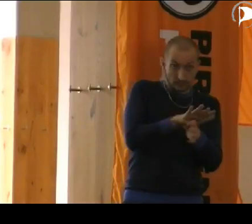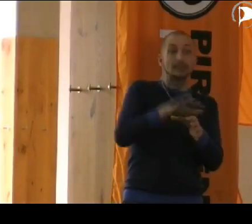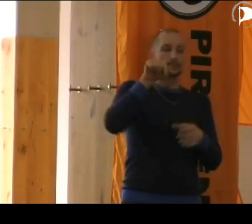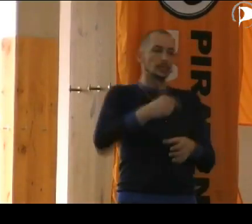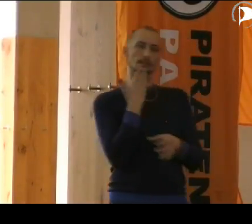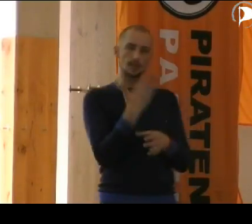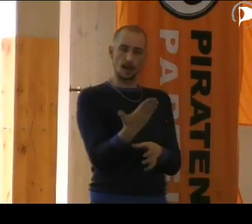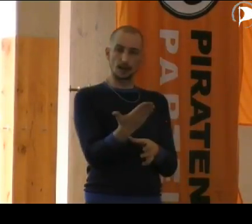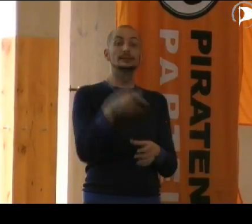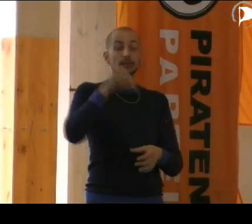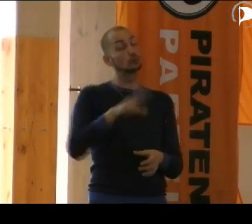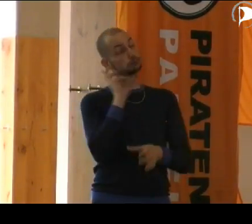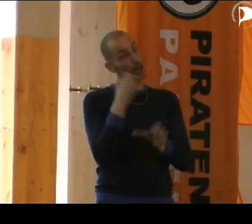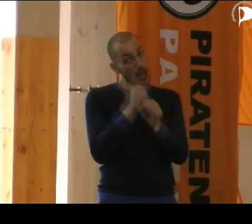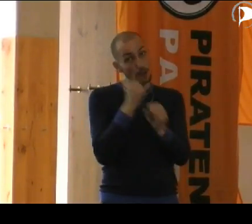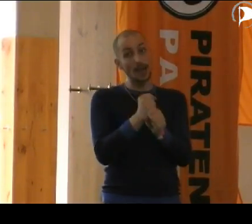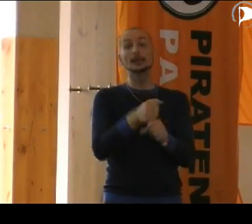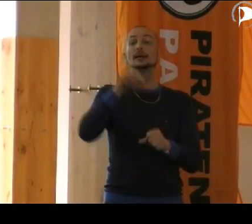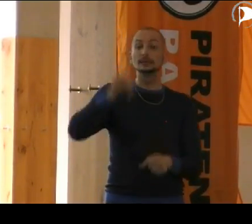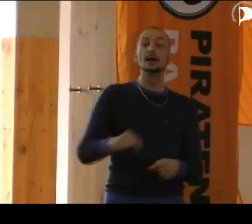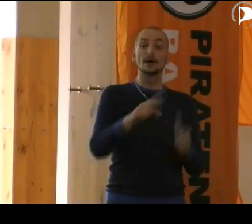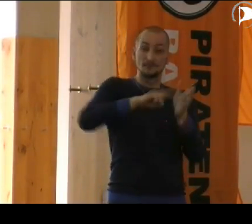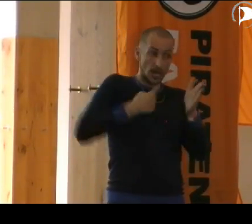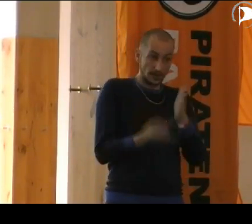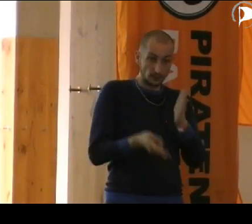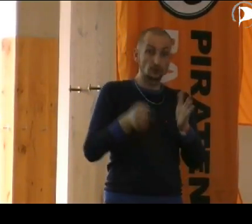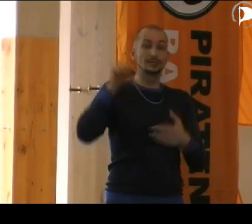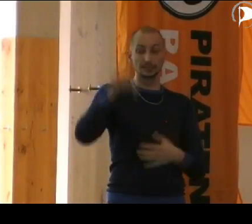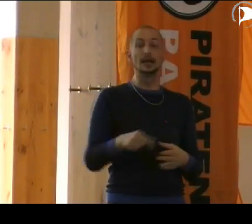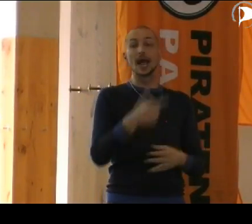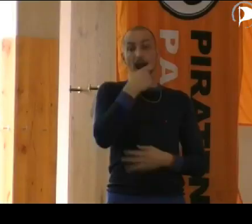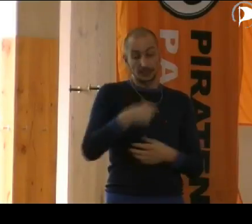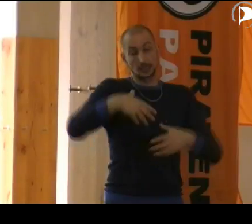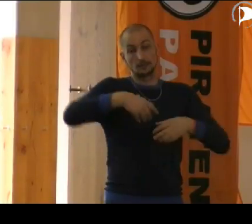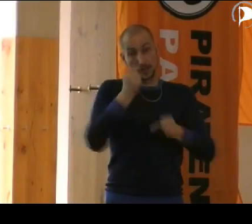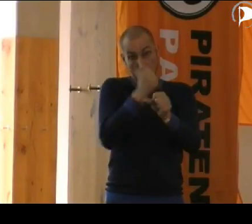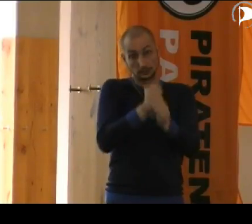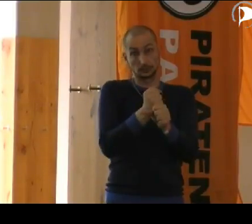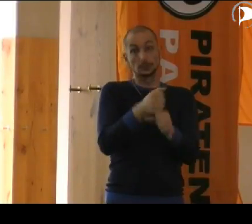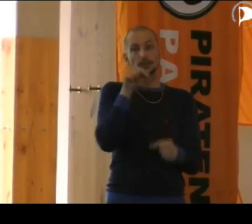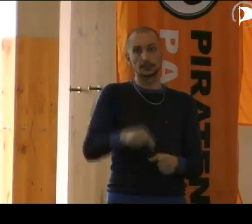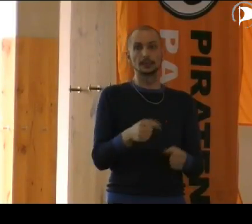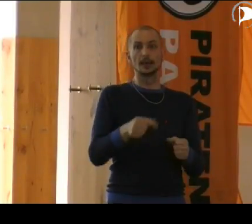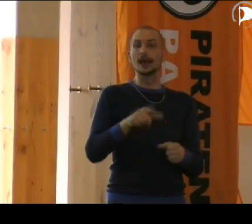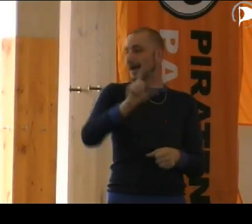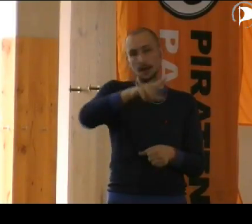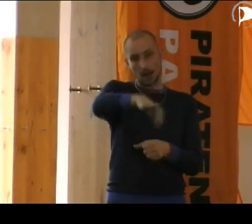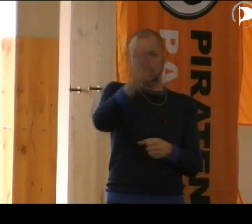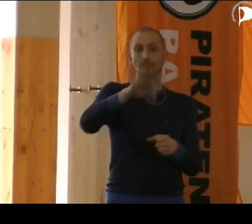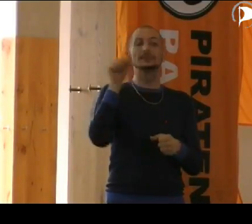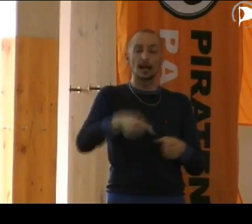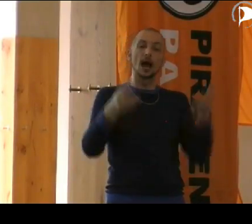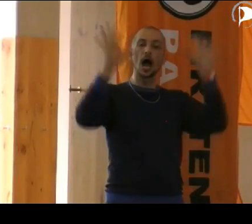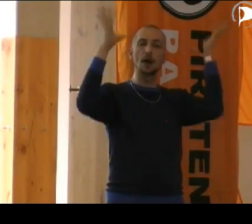einen hervorragenden job gemacht haben und diese verantwortung des ordens ausnahmslos einen